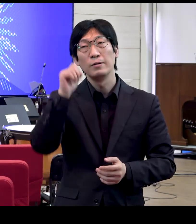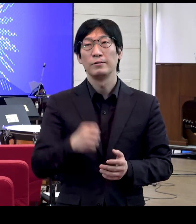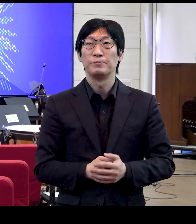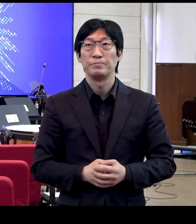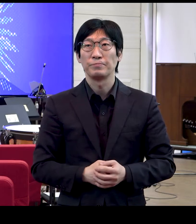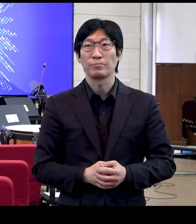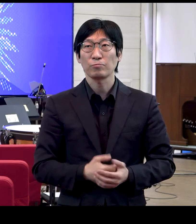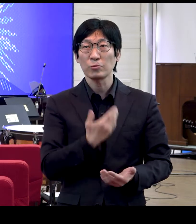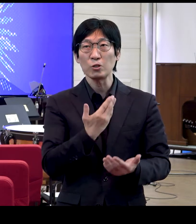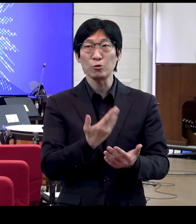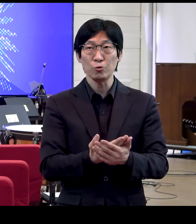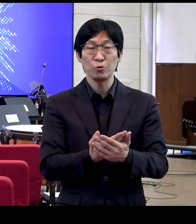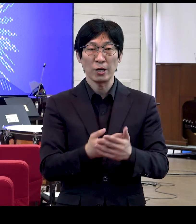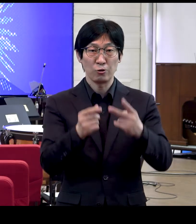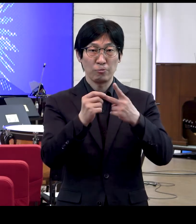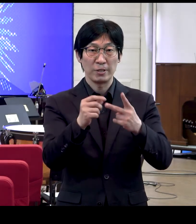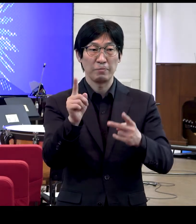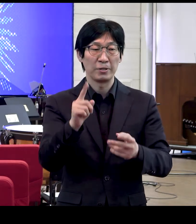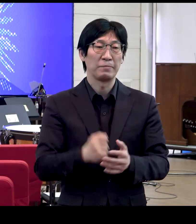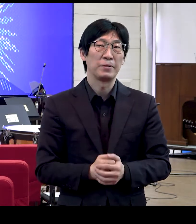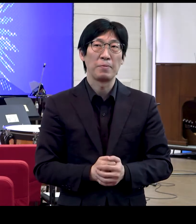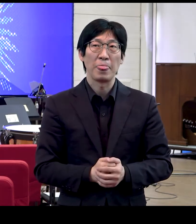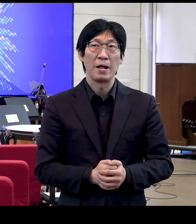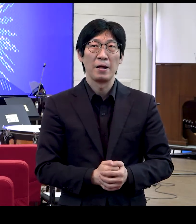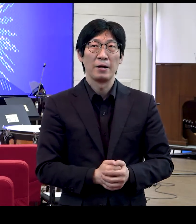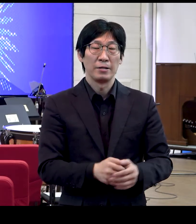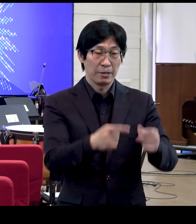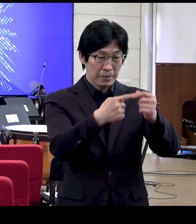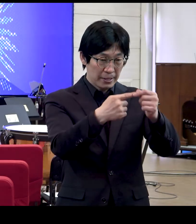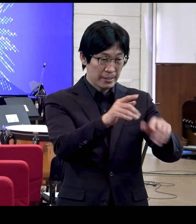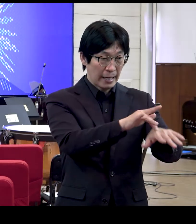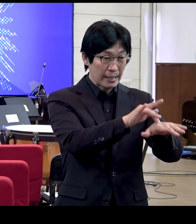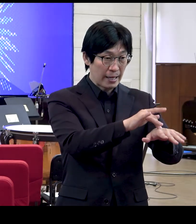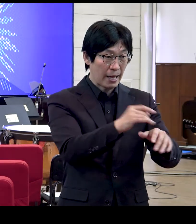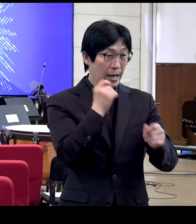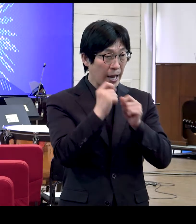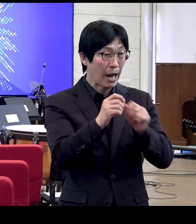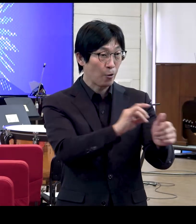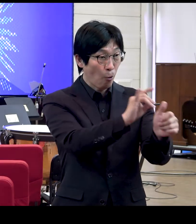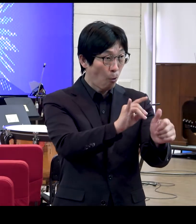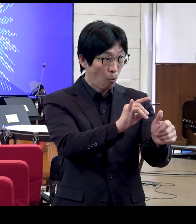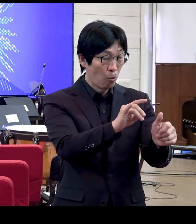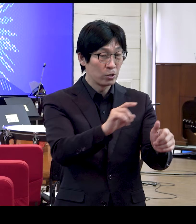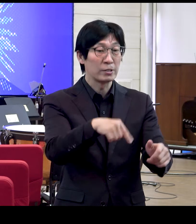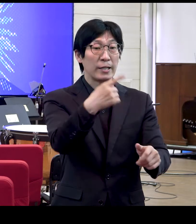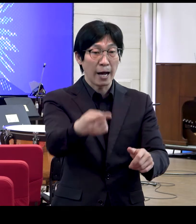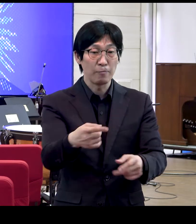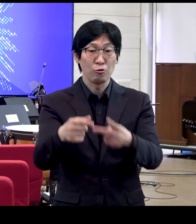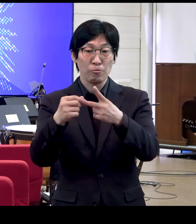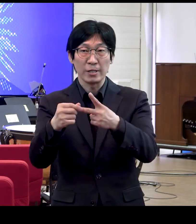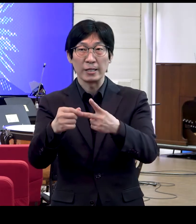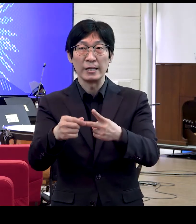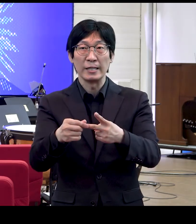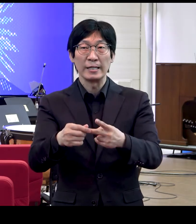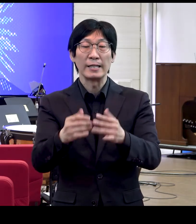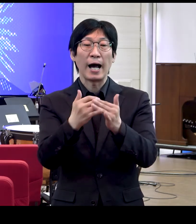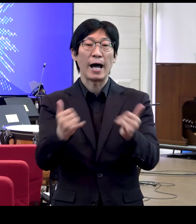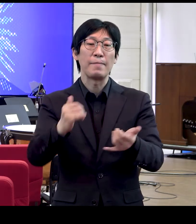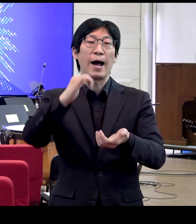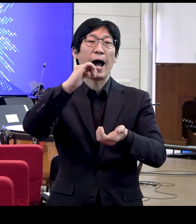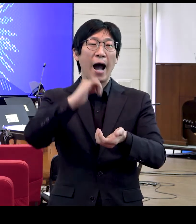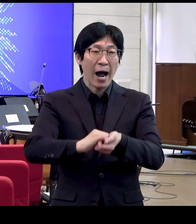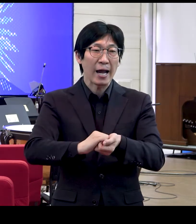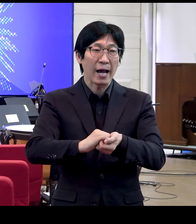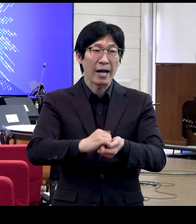3장에 드러나고 있는 또 하나의 중요한 사실은, 첫 번째가 사탄의 간교함이라고 한다면 두 번째는 인간의 한계성이라고 하는